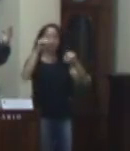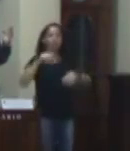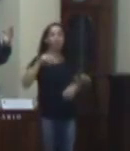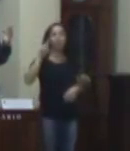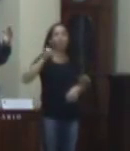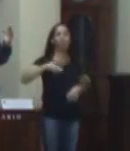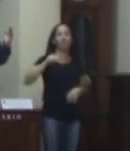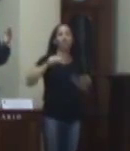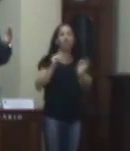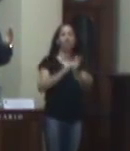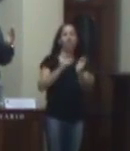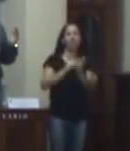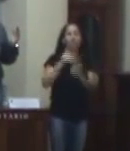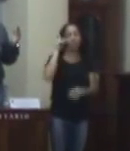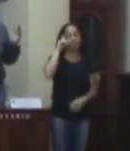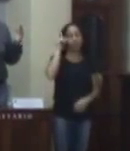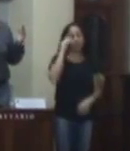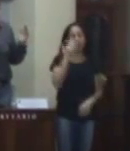céu.